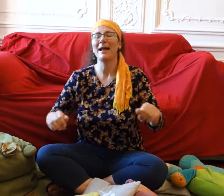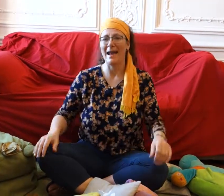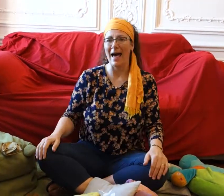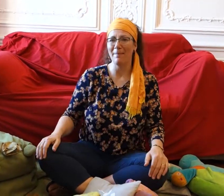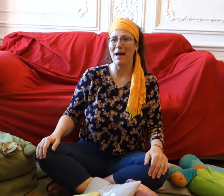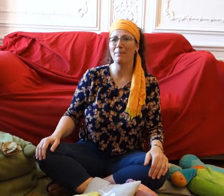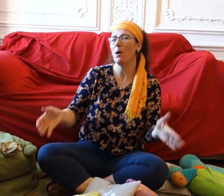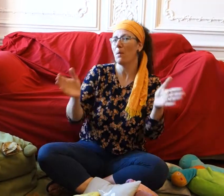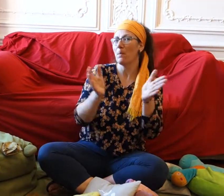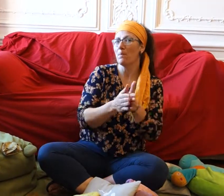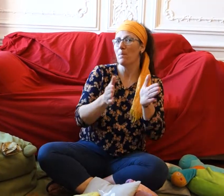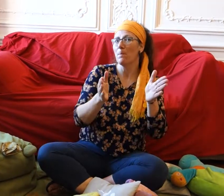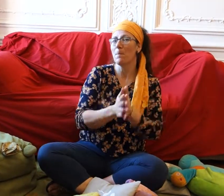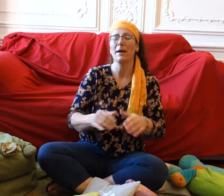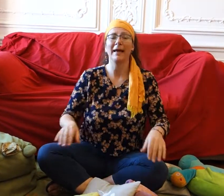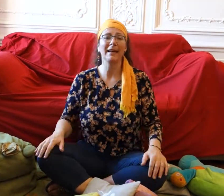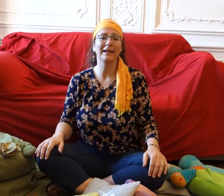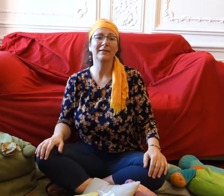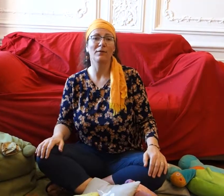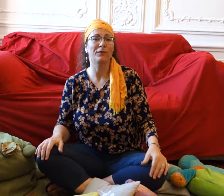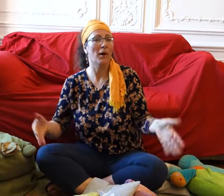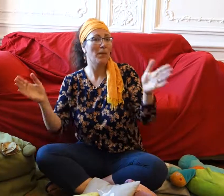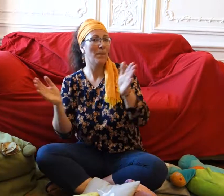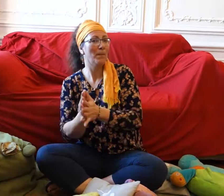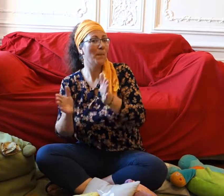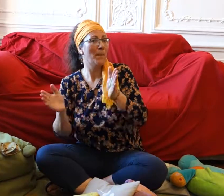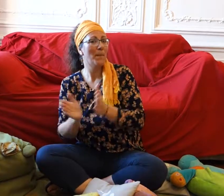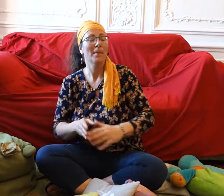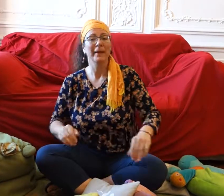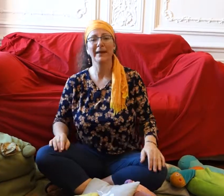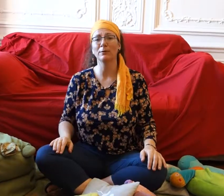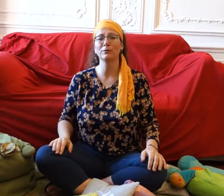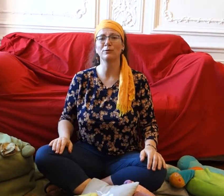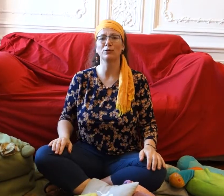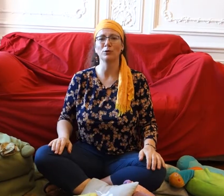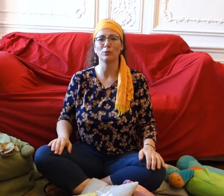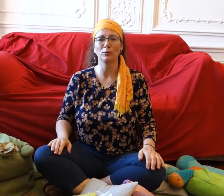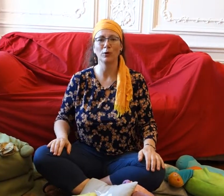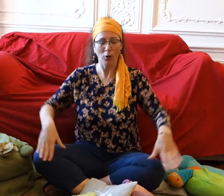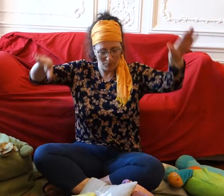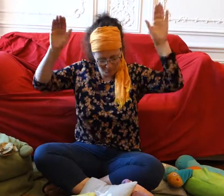la maman et les enfants iront toujours au pas.